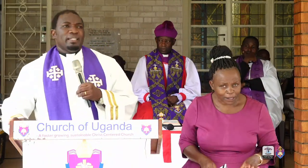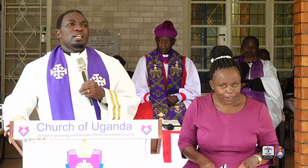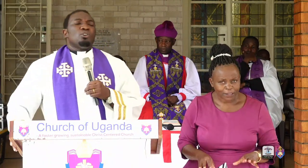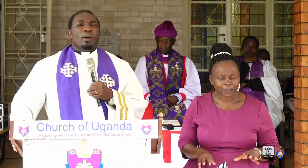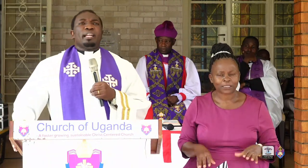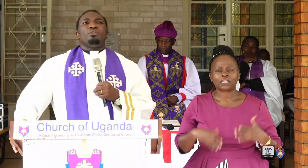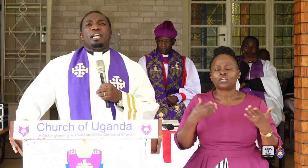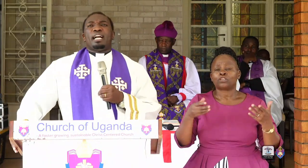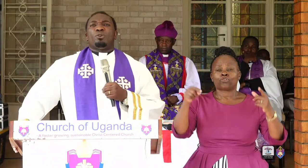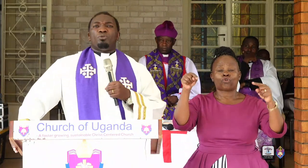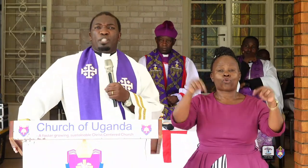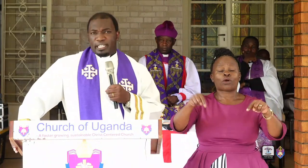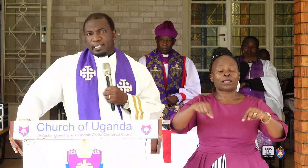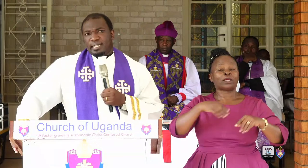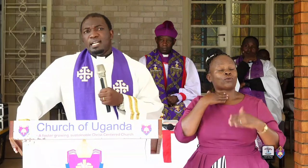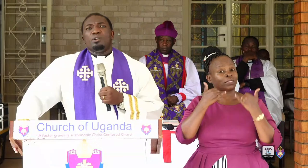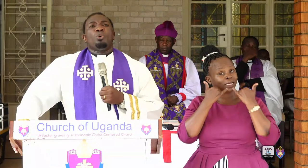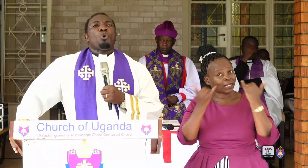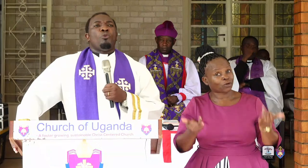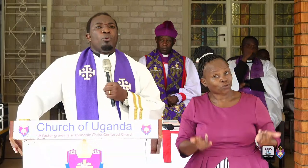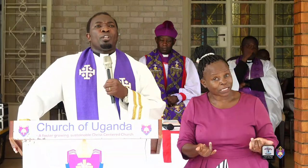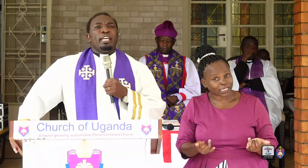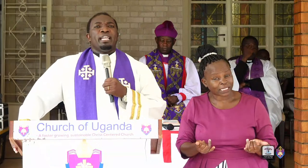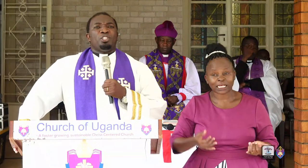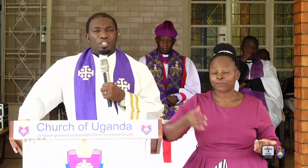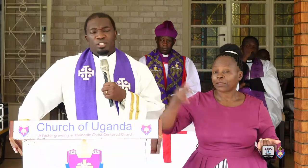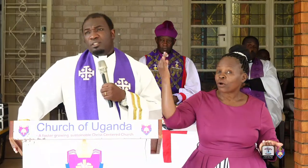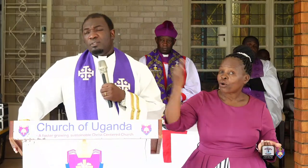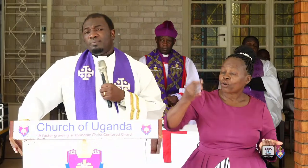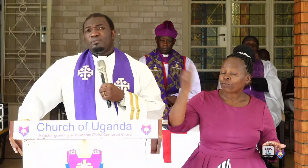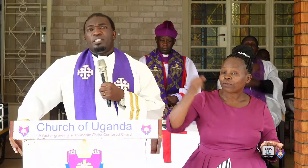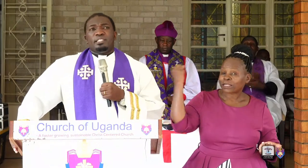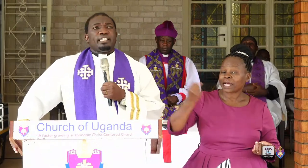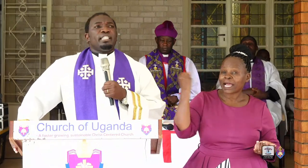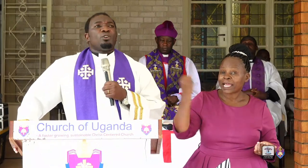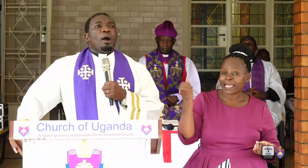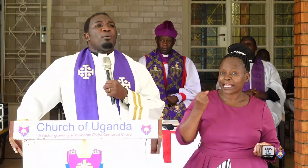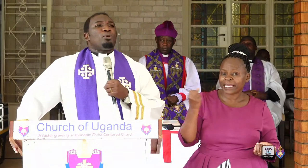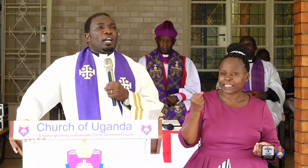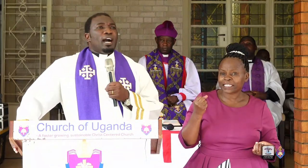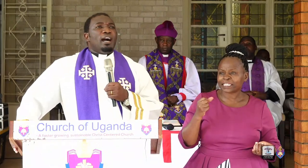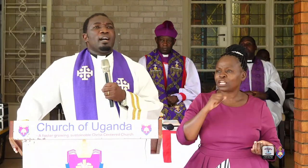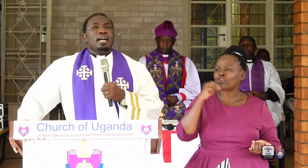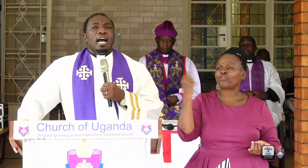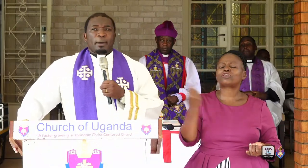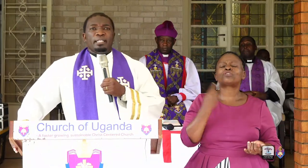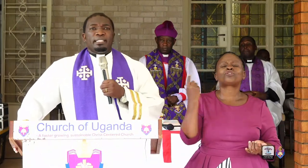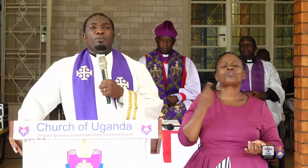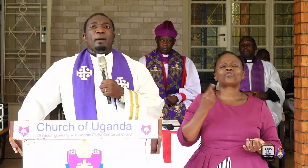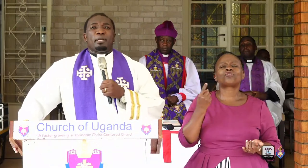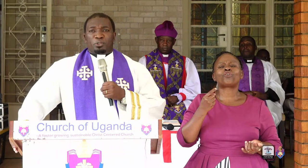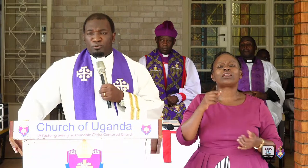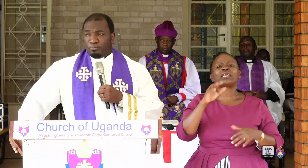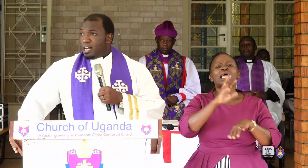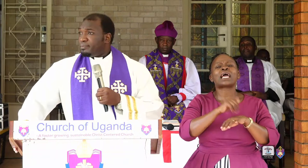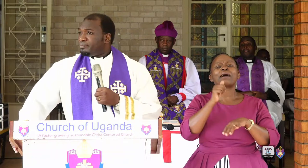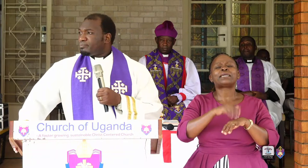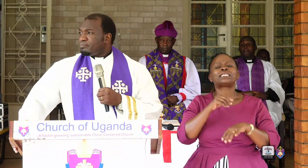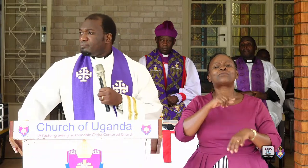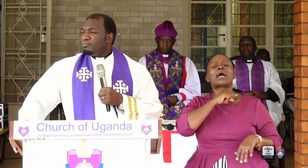ssente. Olwaleero njagala okutegeeza, okubuulira enjiri tekiri kwabo bokka abayitibwa